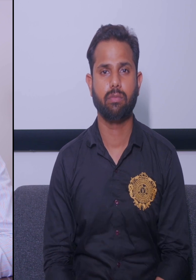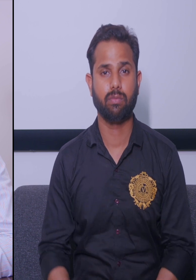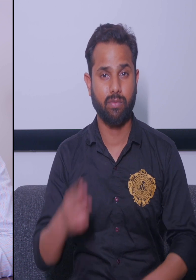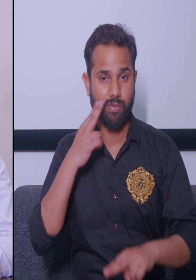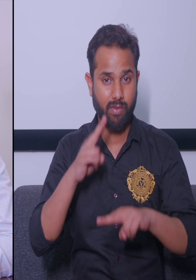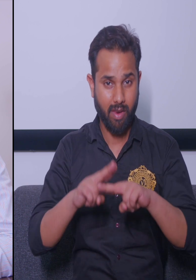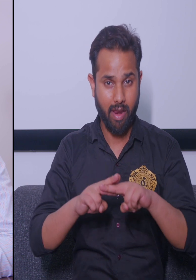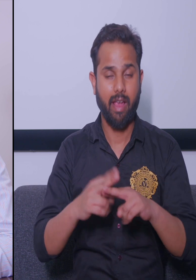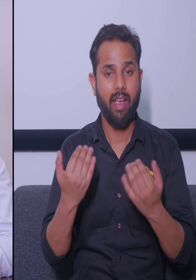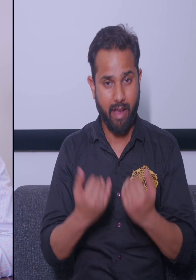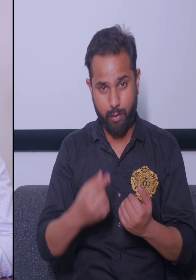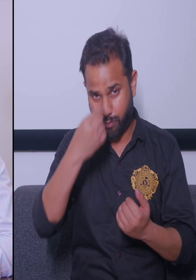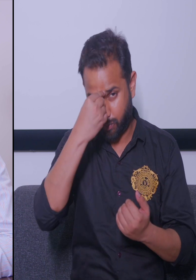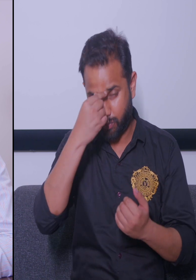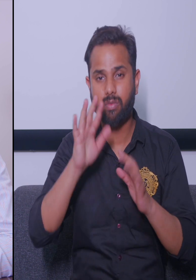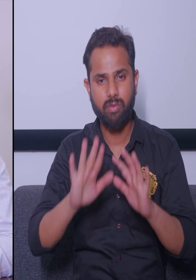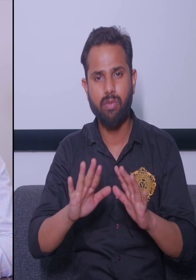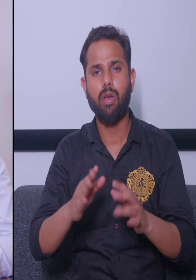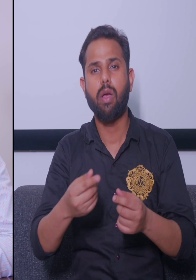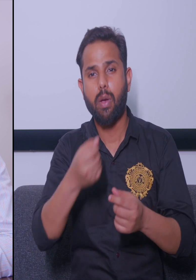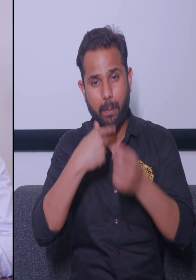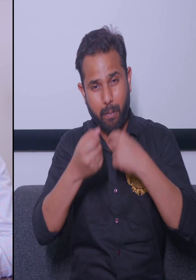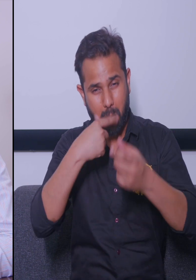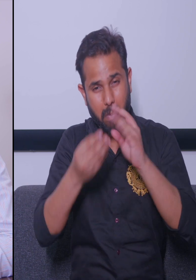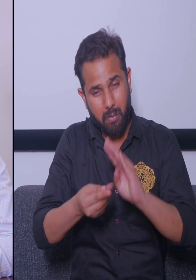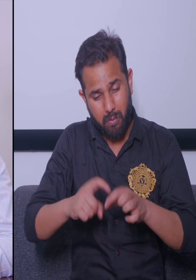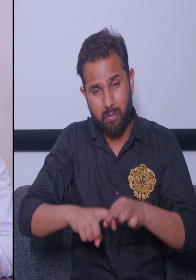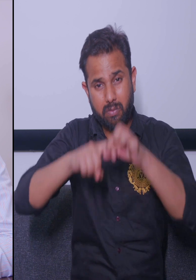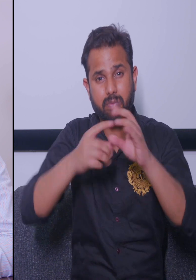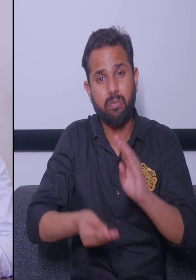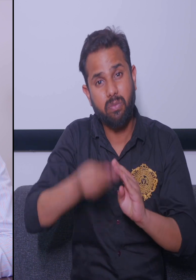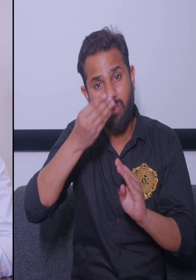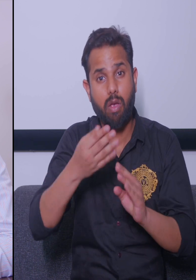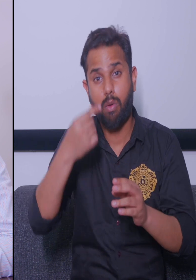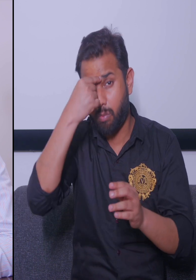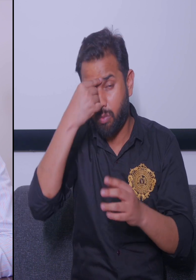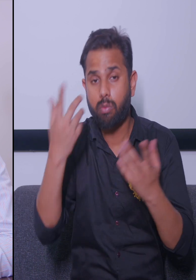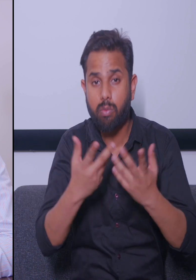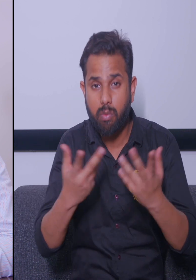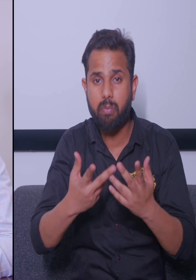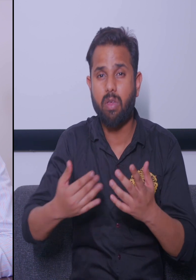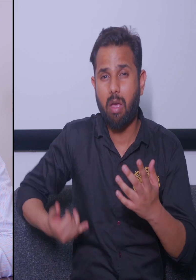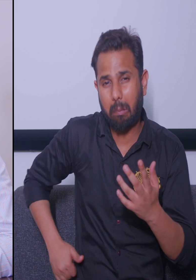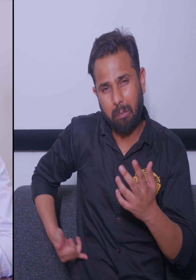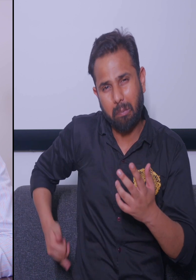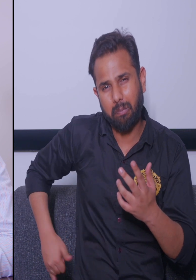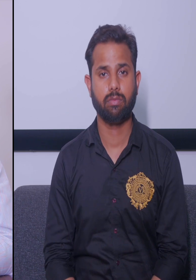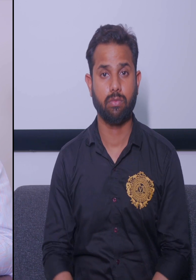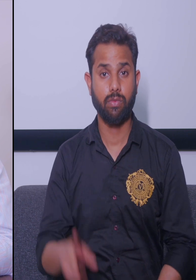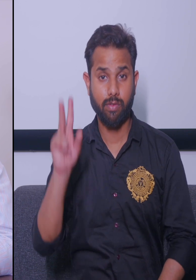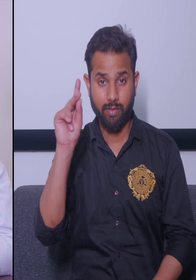हैं, लेकिन इसका एक डिसएडवांटेज होता है कि ये हमें काफ़ी ज़्यादा मात्रा में लेने पड़ते हैं और इसका एक साइड इफ़ेक्ट होता है जो कि है